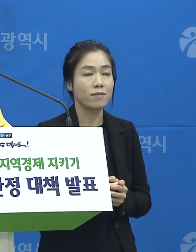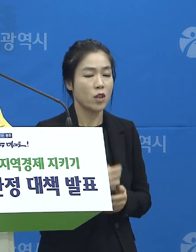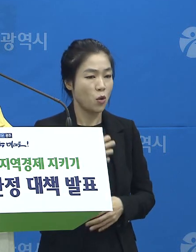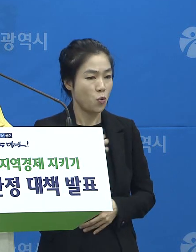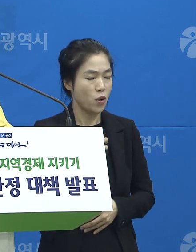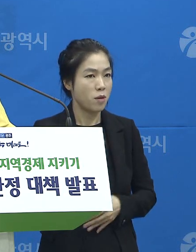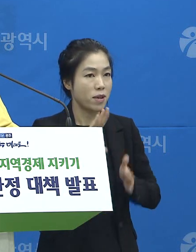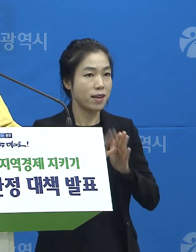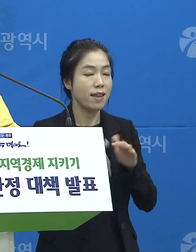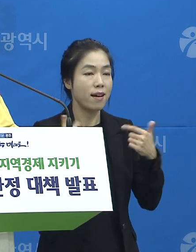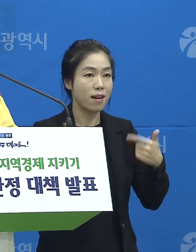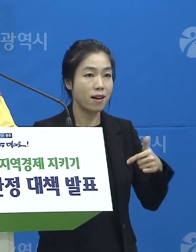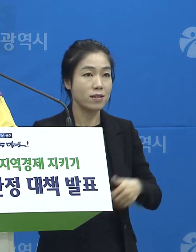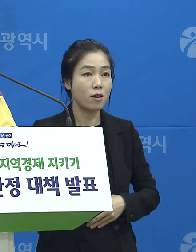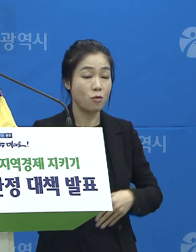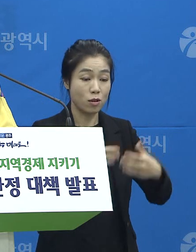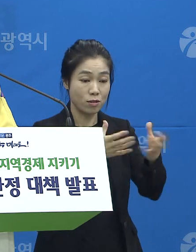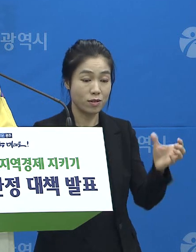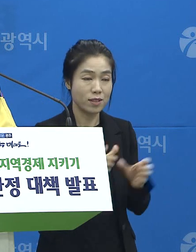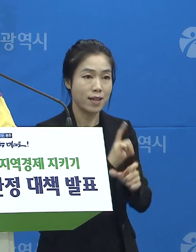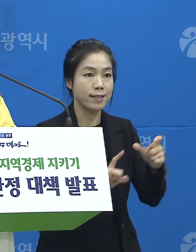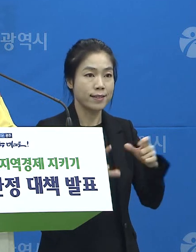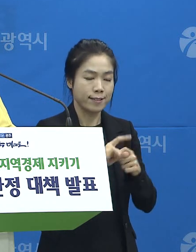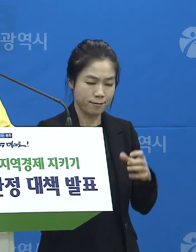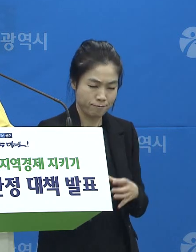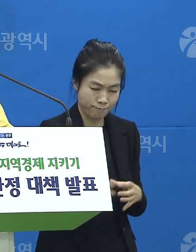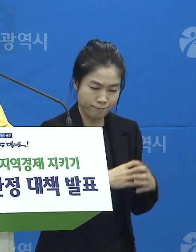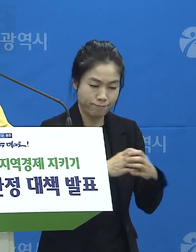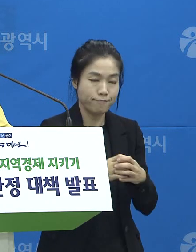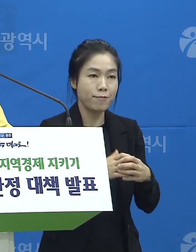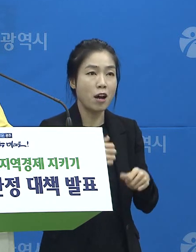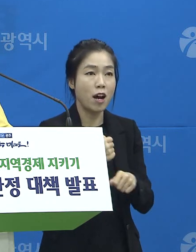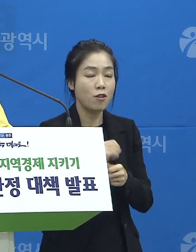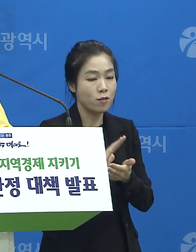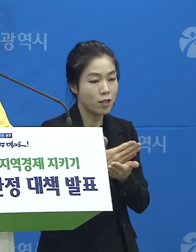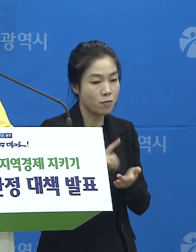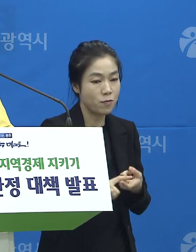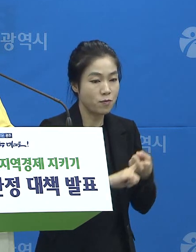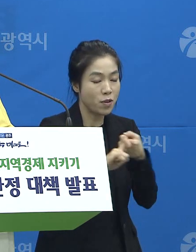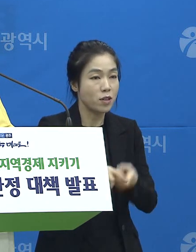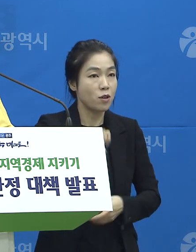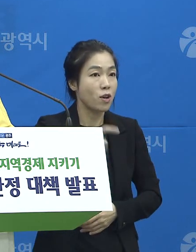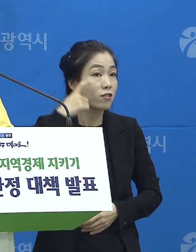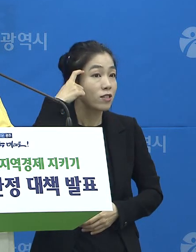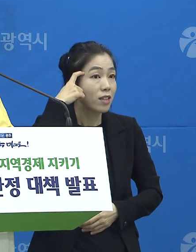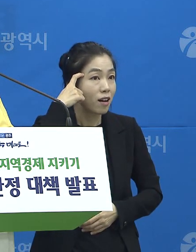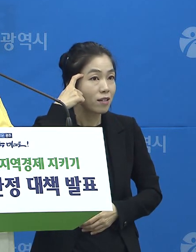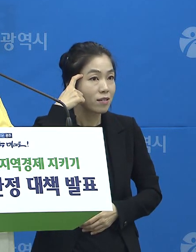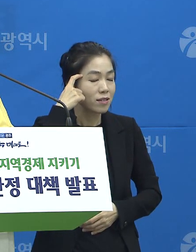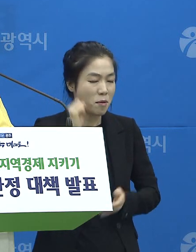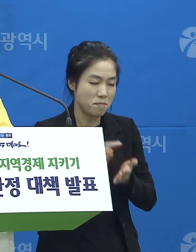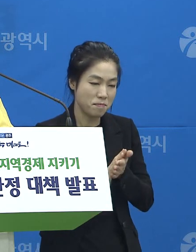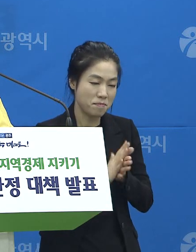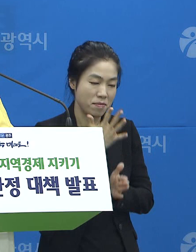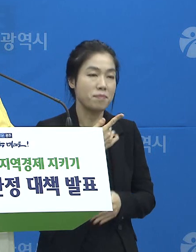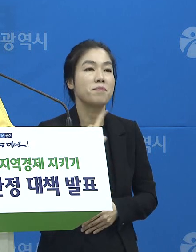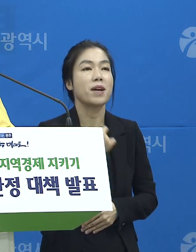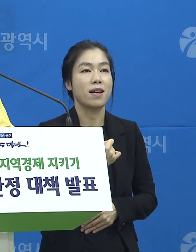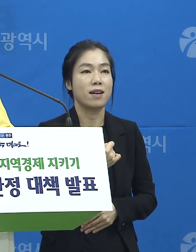위기의 순간마다 광주 공동체는 더욱 똘똘 뭉치고 나눔과 연대의 광주 정신이 빛을